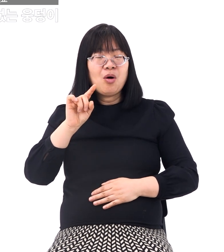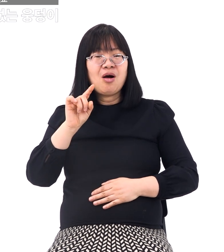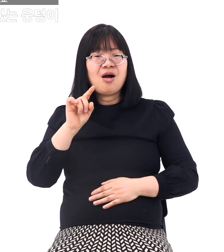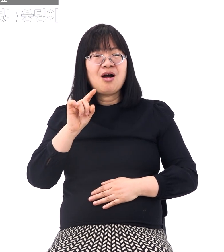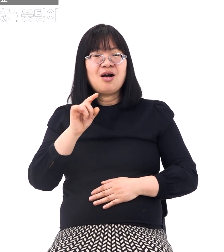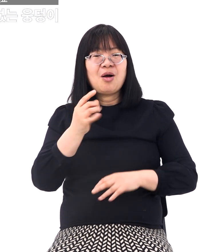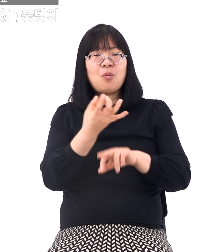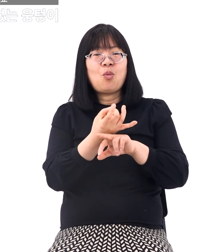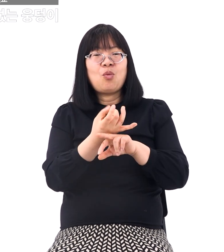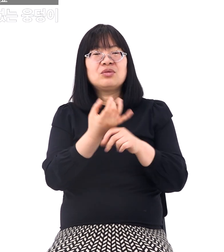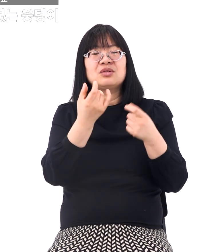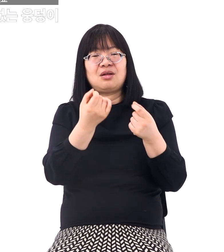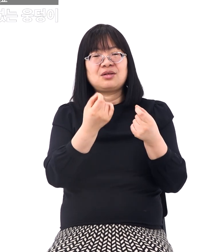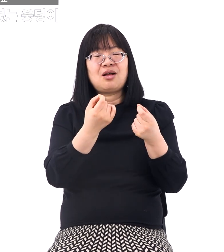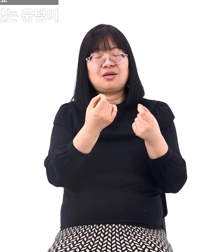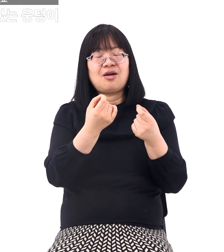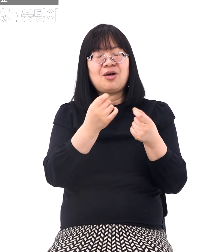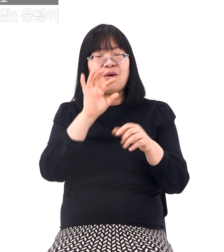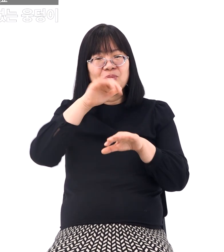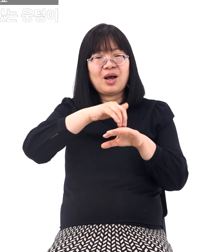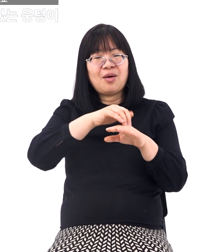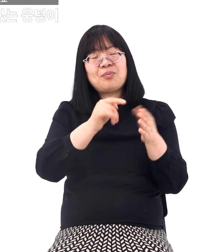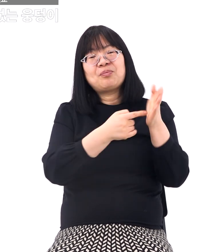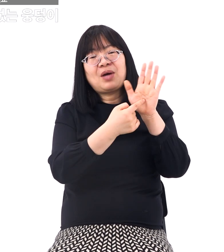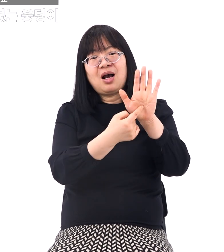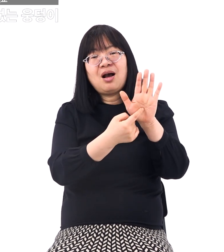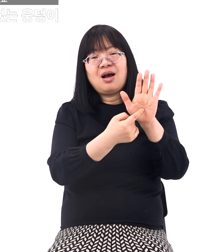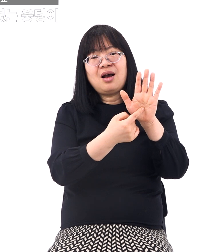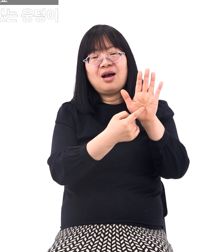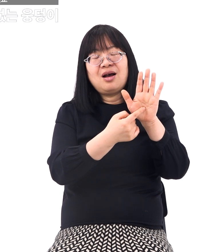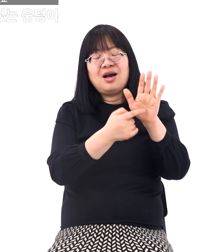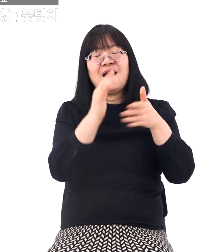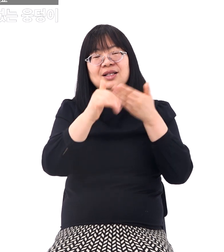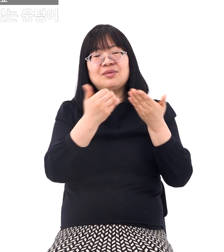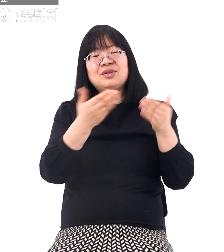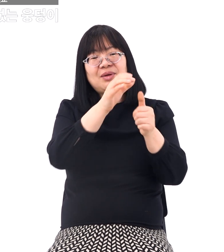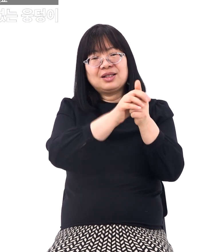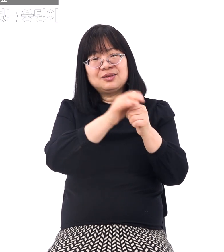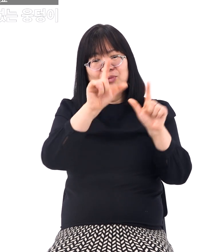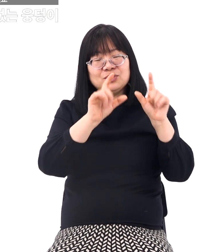높여내시고 드러내시고 붙잡아 사용하시는 걸 봅니다.